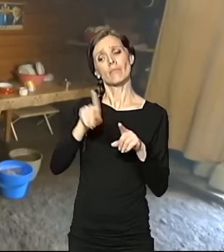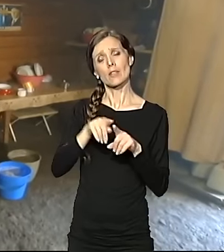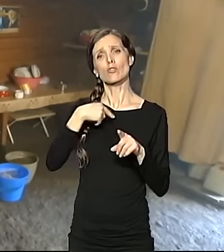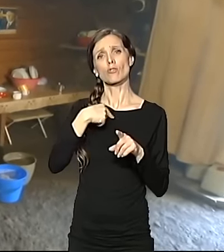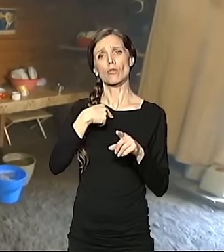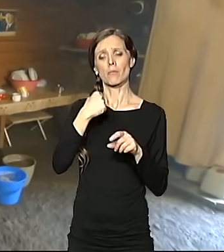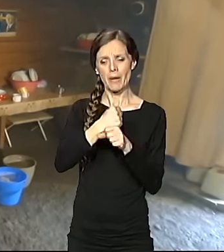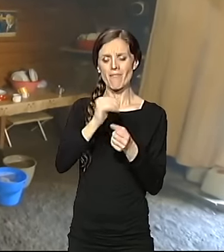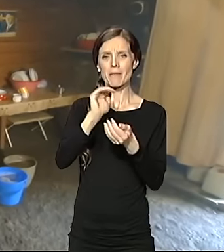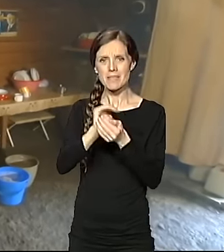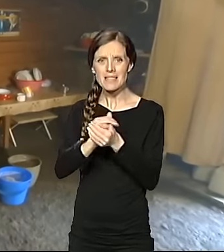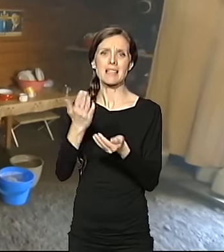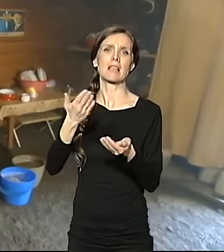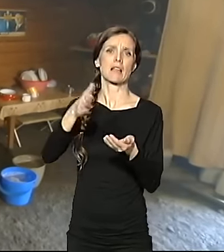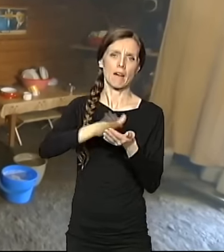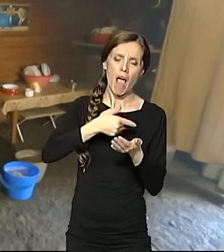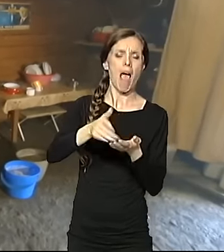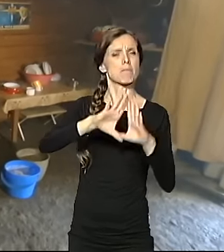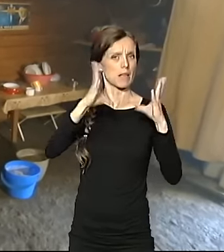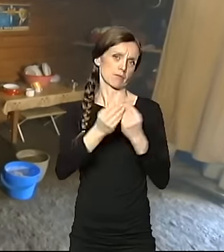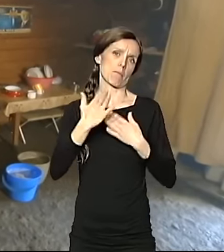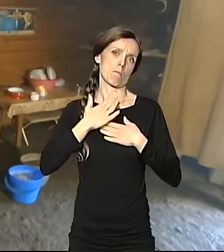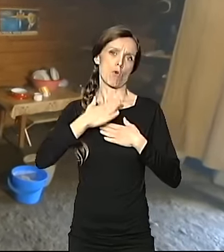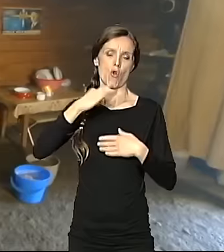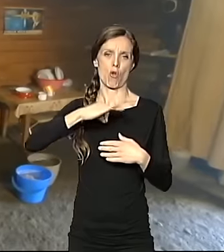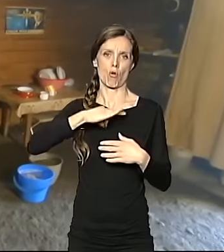Mećem sir, mećem skorup, sve.